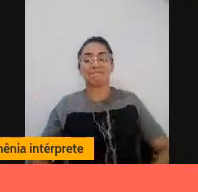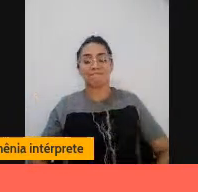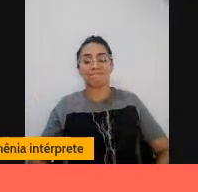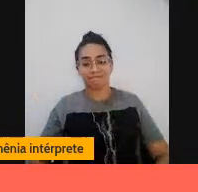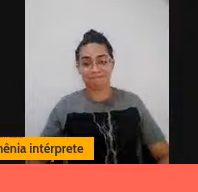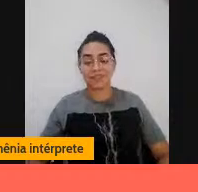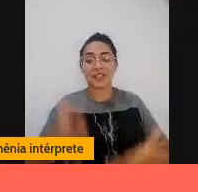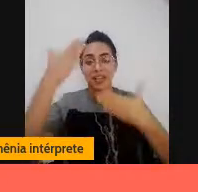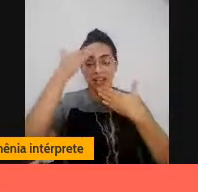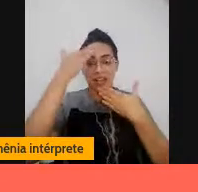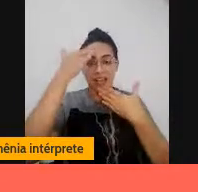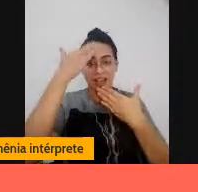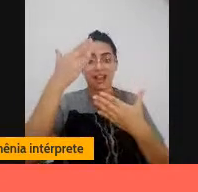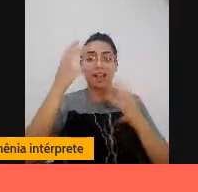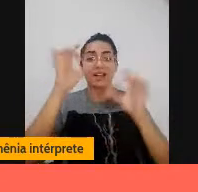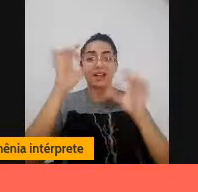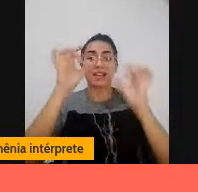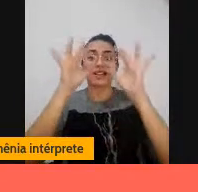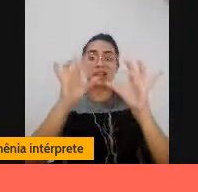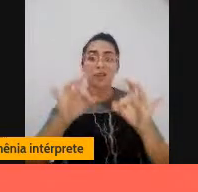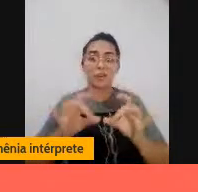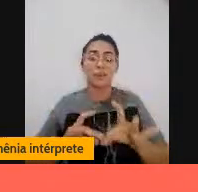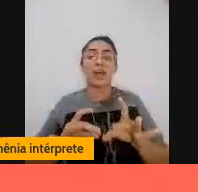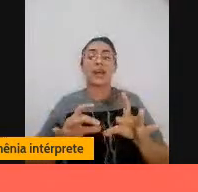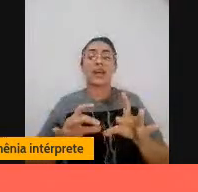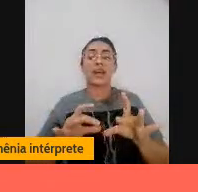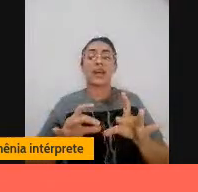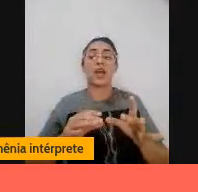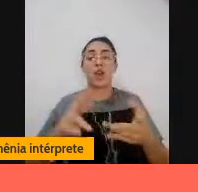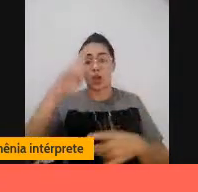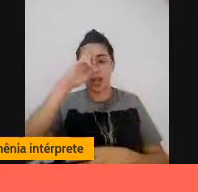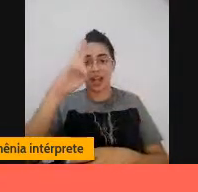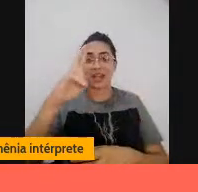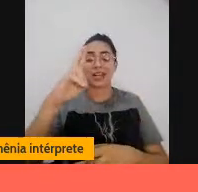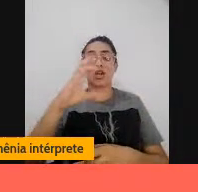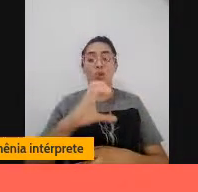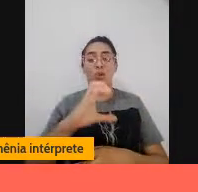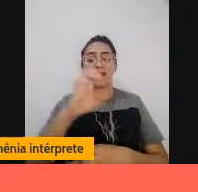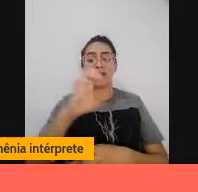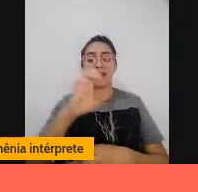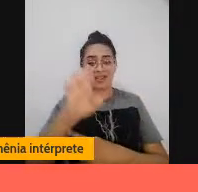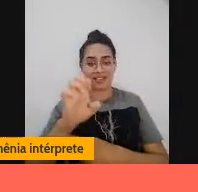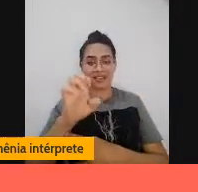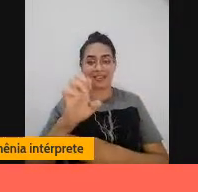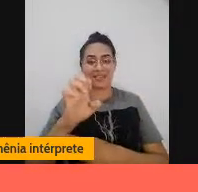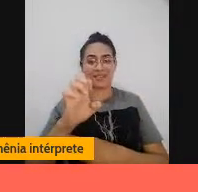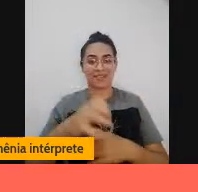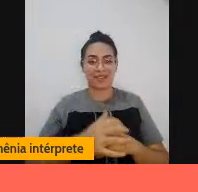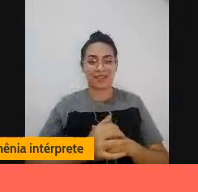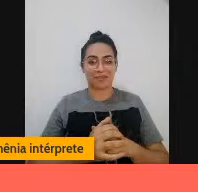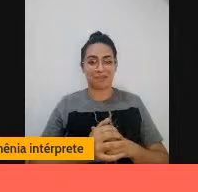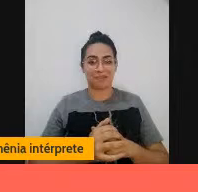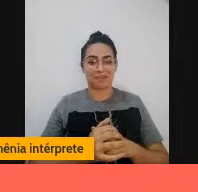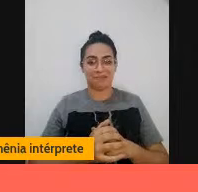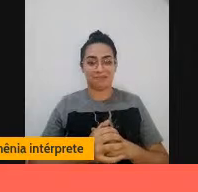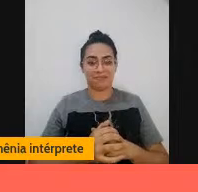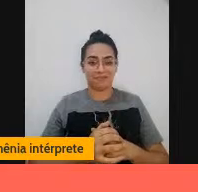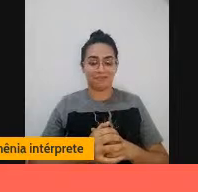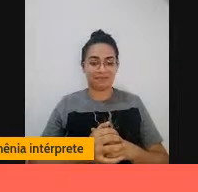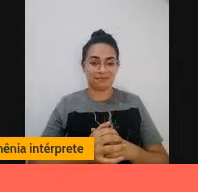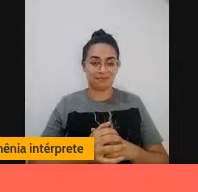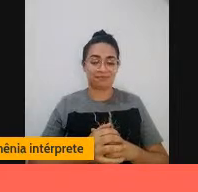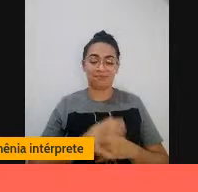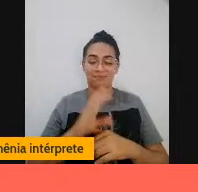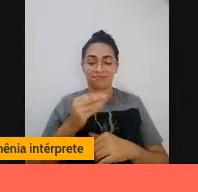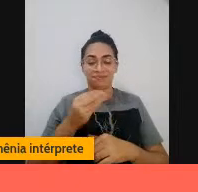Agradecer em especial, né, a direção do centro, né, que nos dá essa oportunidade. Acho que todos aqui deixaram muito claro a oportunidade